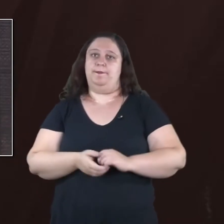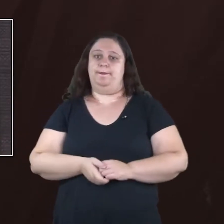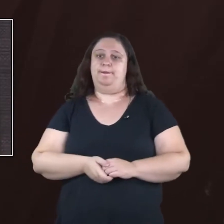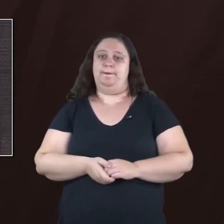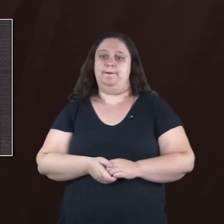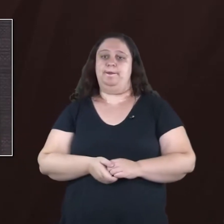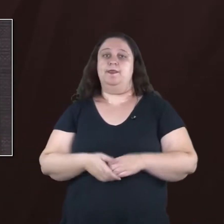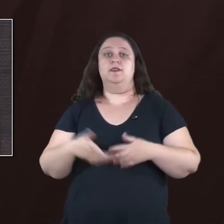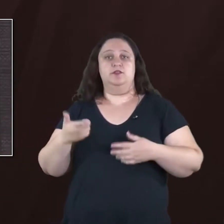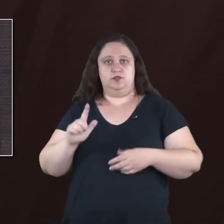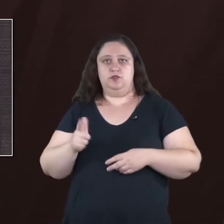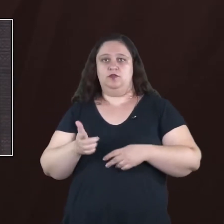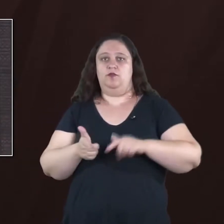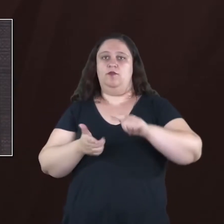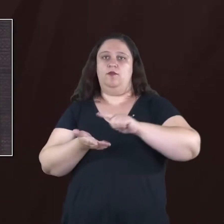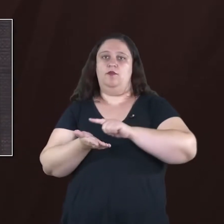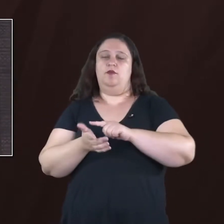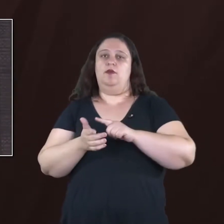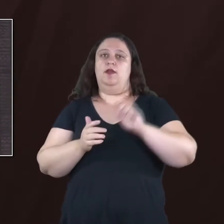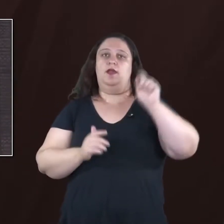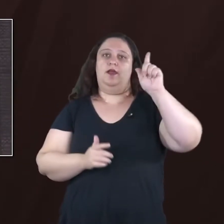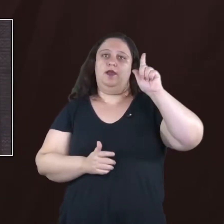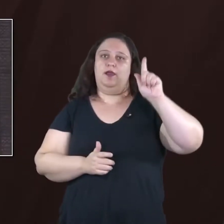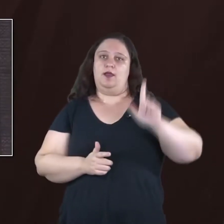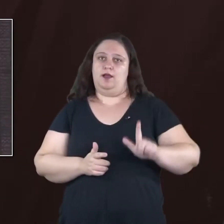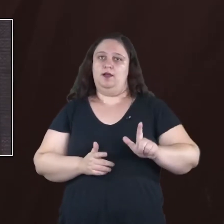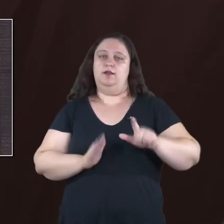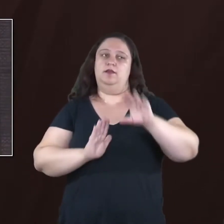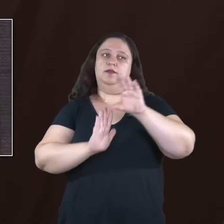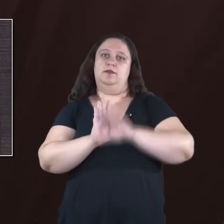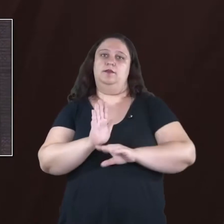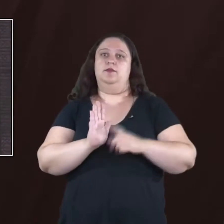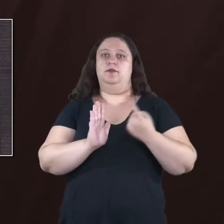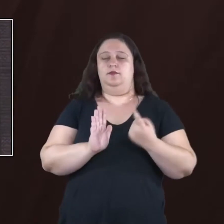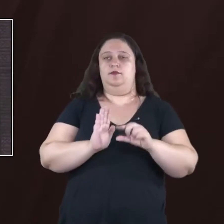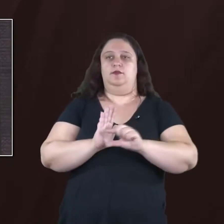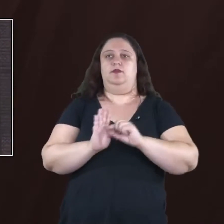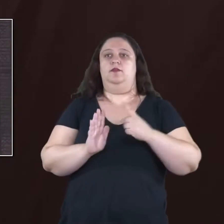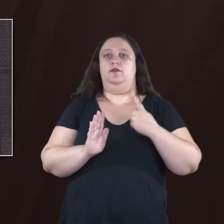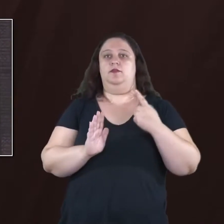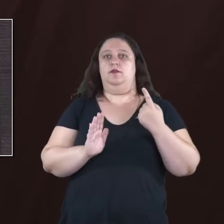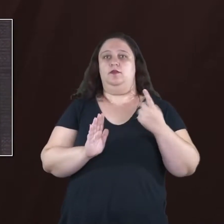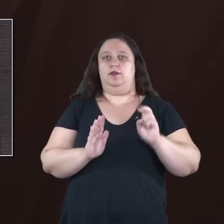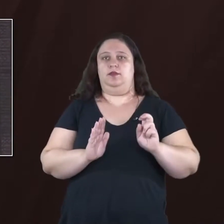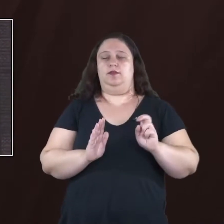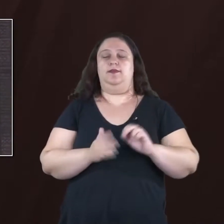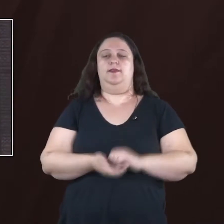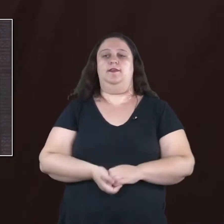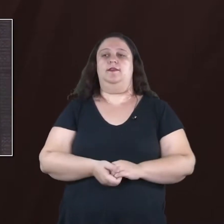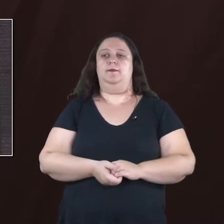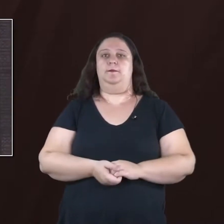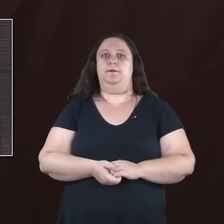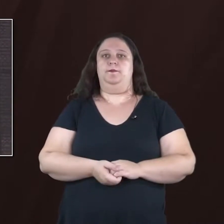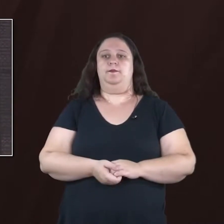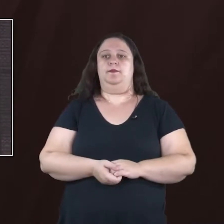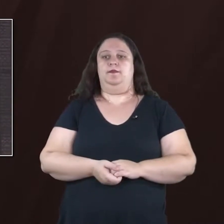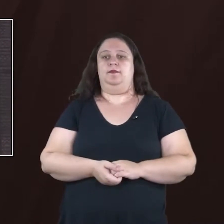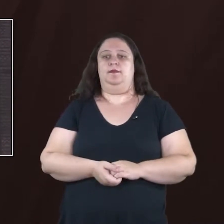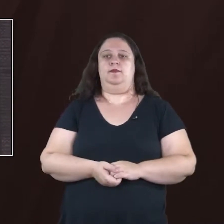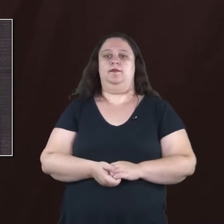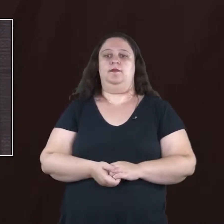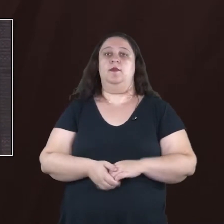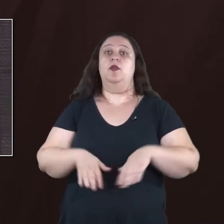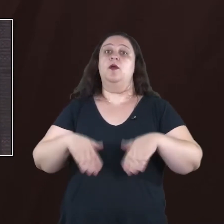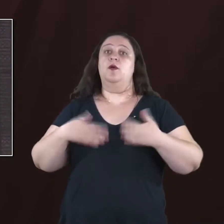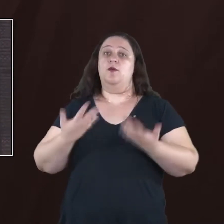abrir novamente em Gálatas capítulo 1, versículo 15, que diz assim: quando, porém, ao